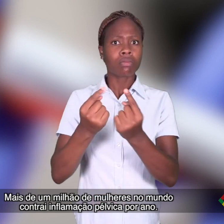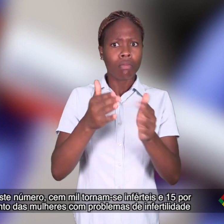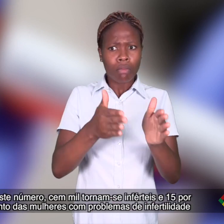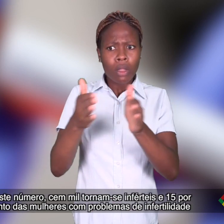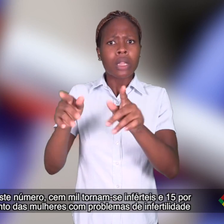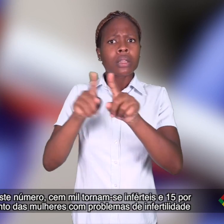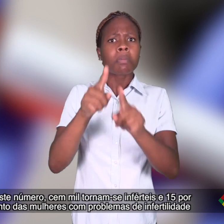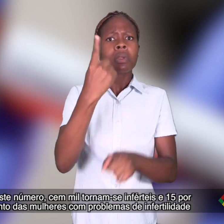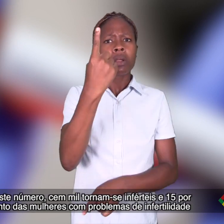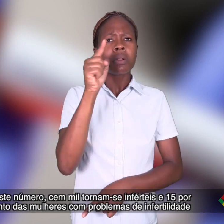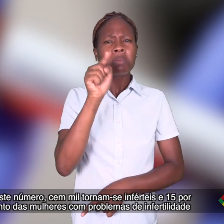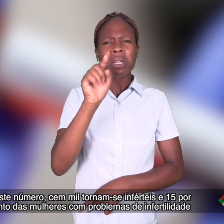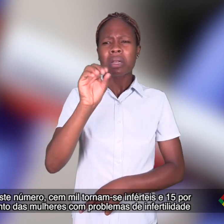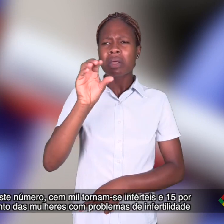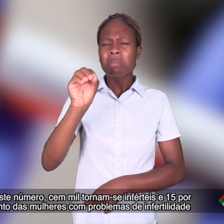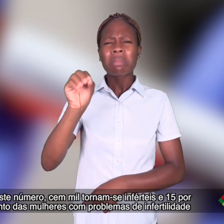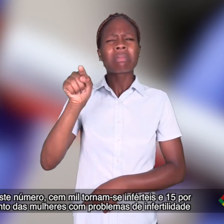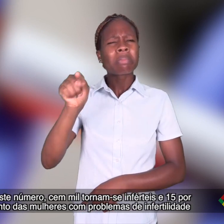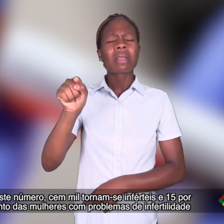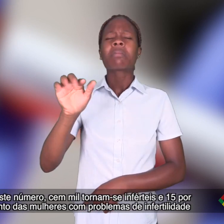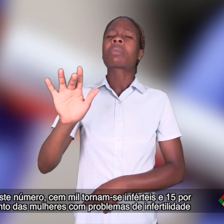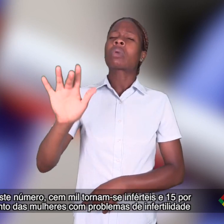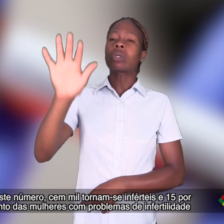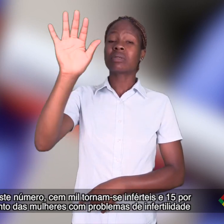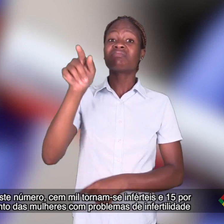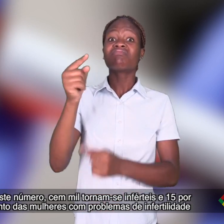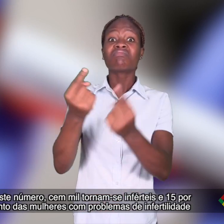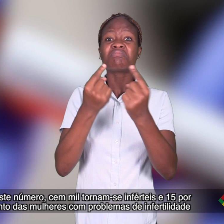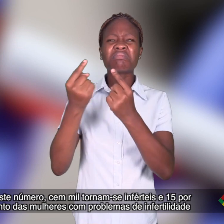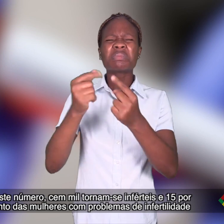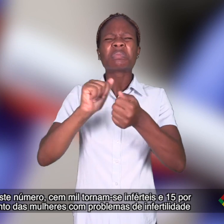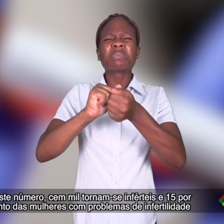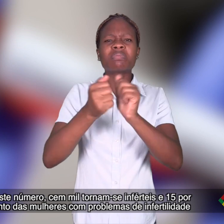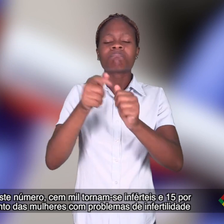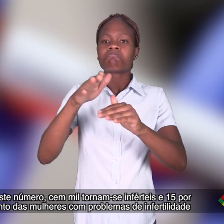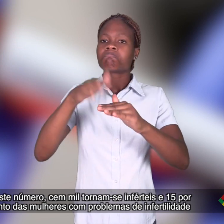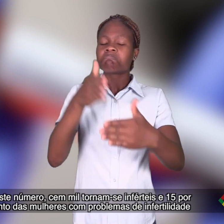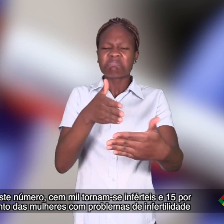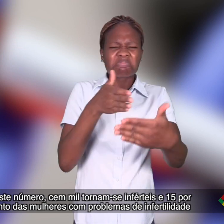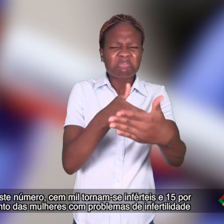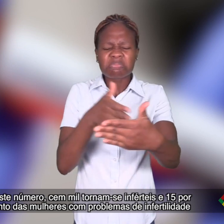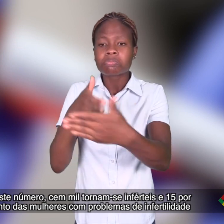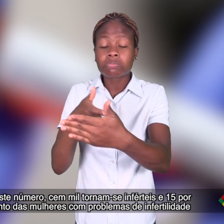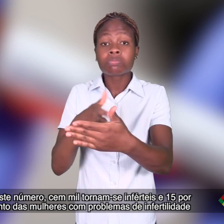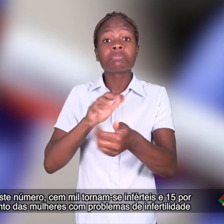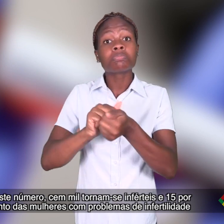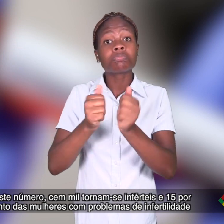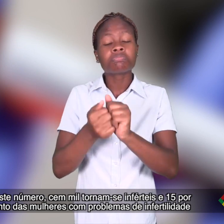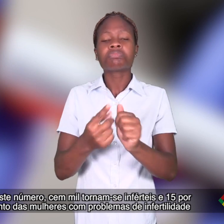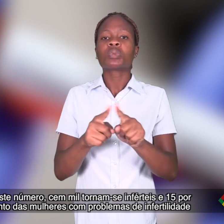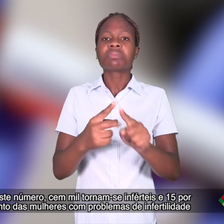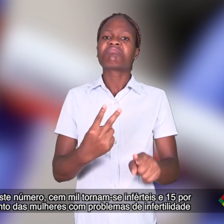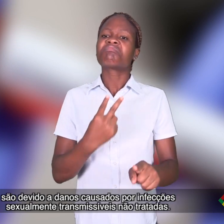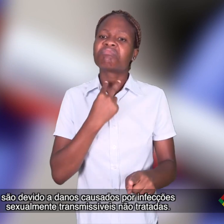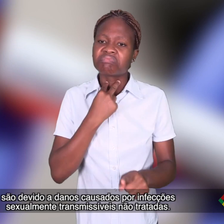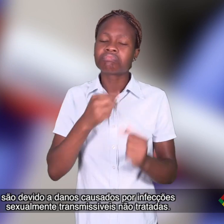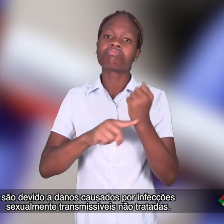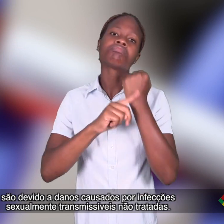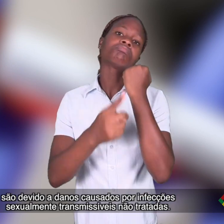Deste número, 100 mil tornam-se inférteis e 15% das mulheres com problemas de infertilidade são devido a danos